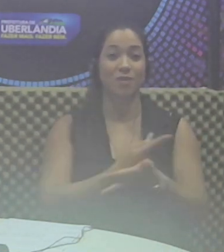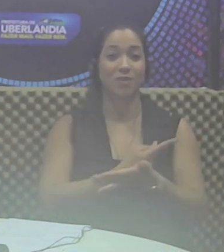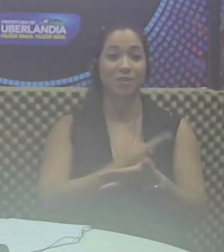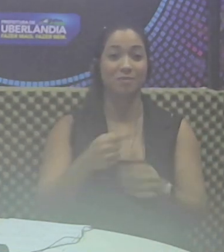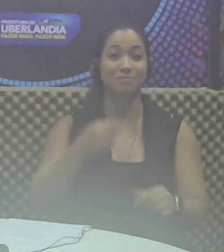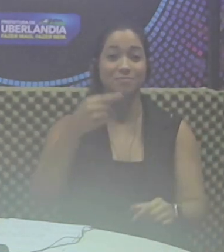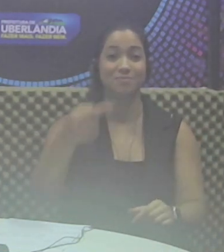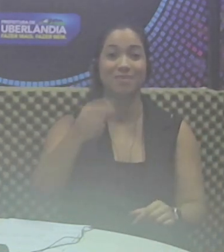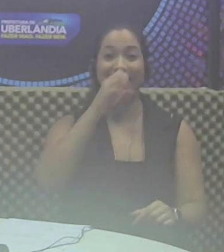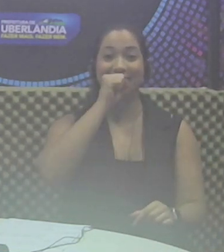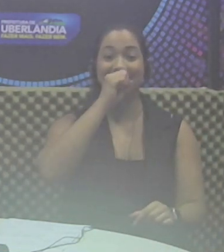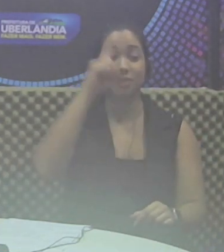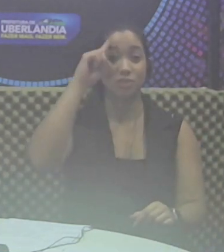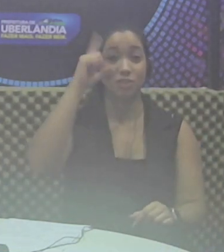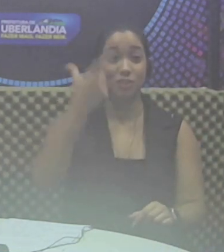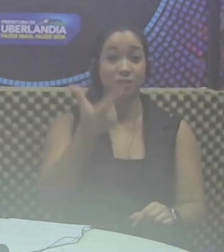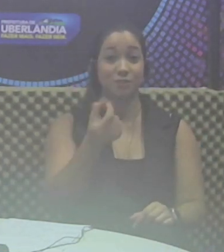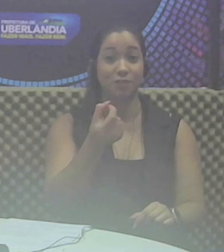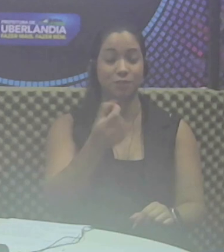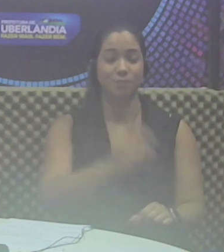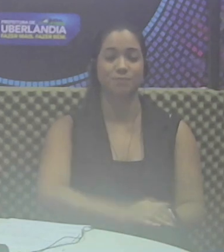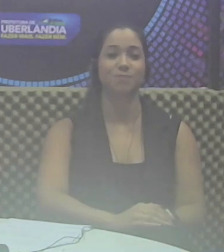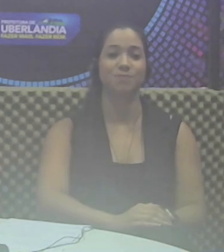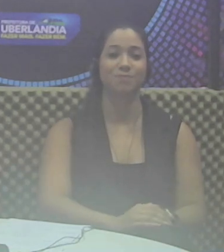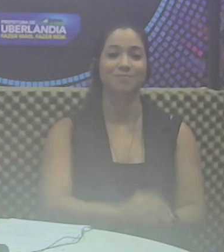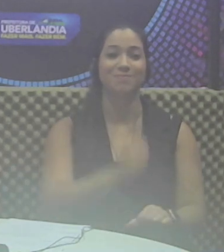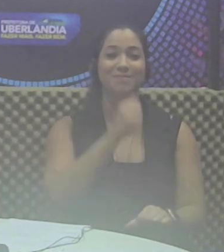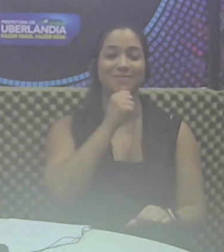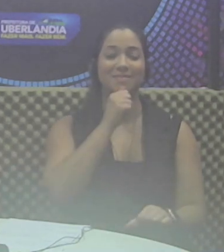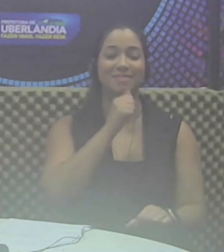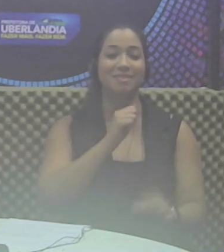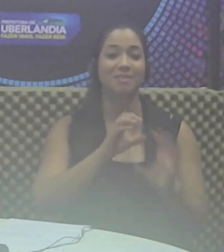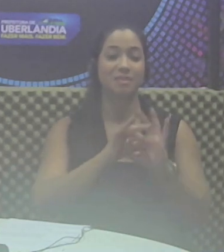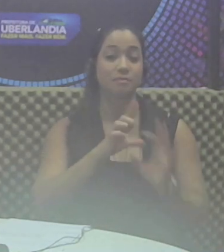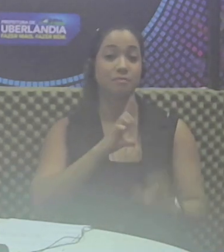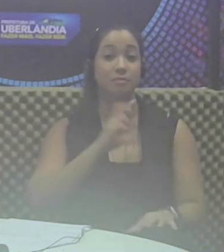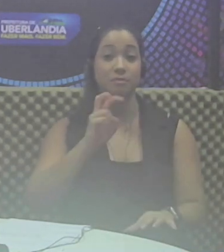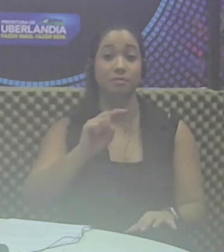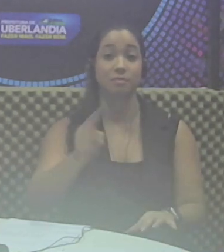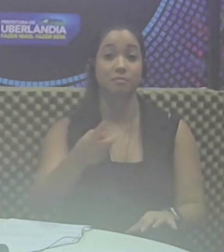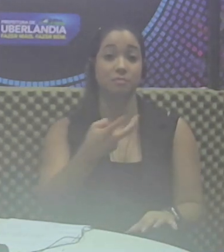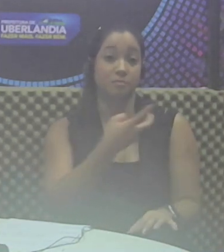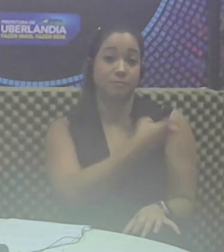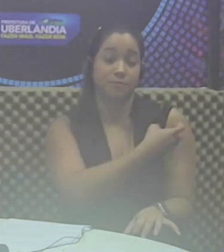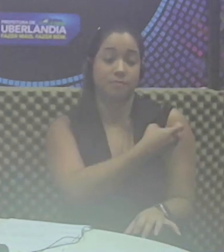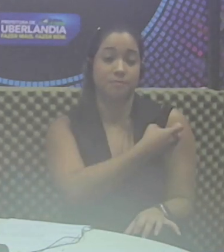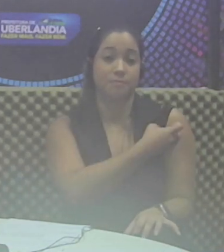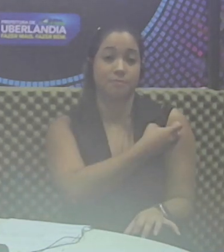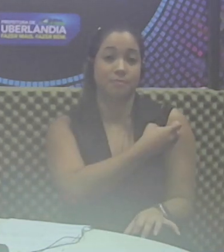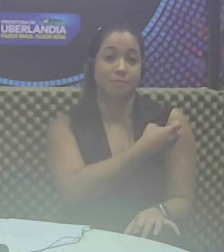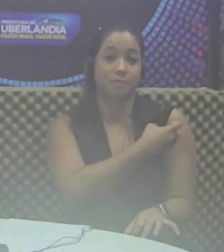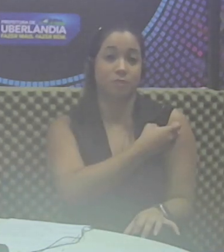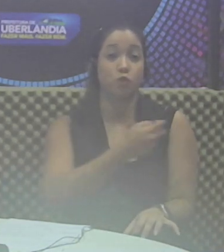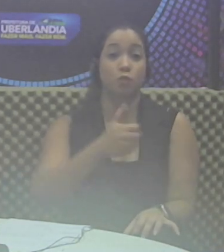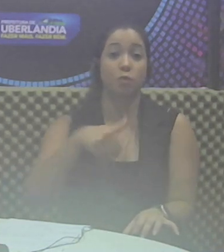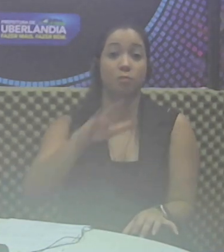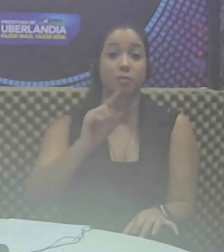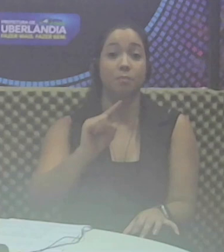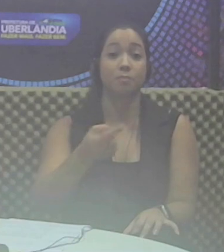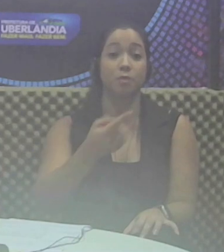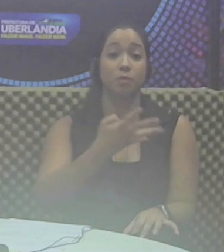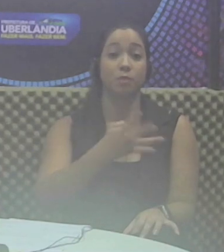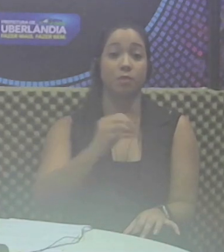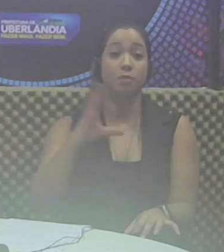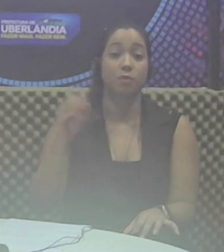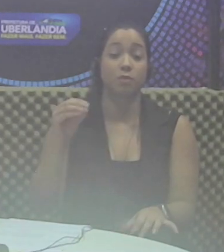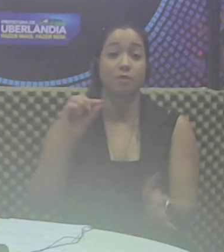próximo sábado, dia 20. Ainda estão disponíveis cerca de 5 mil doses da vacina e pouco mais de